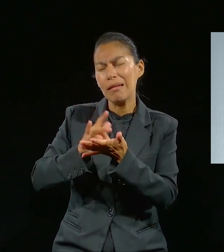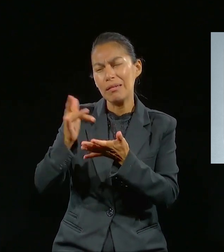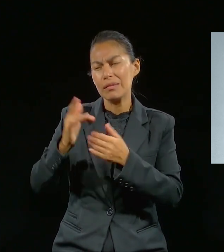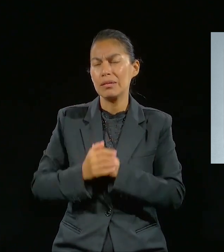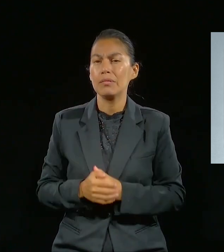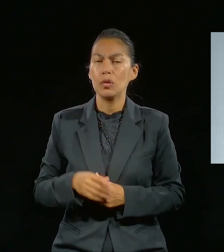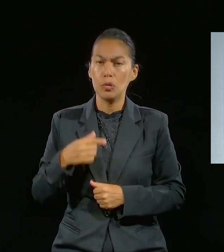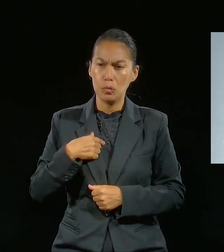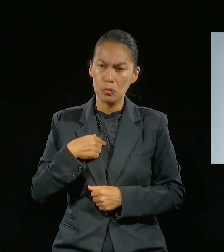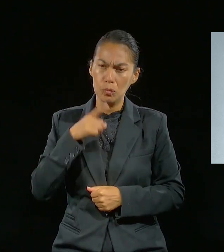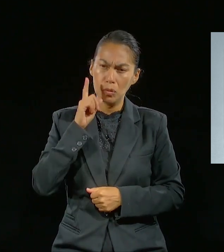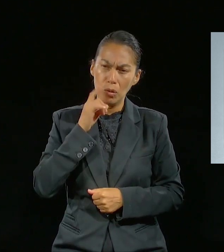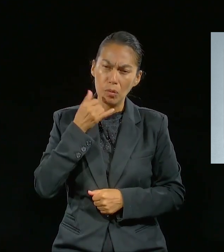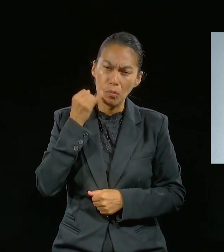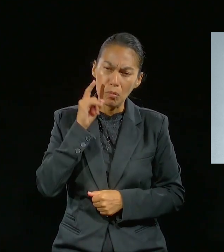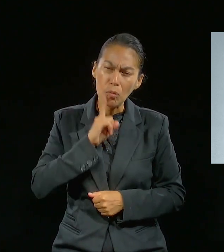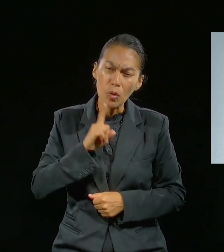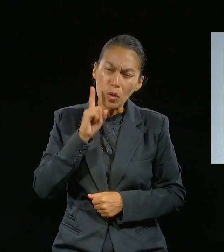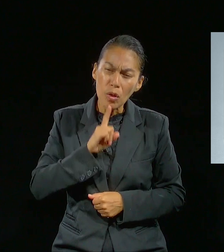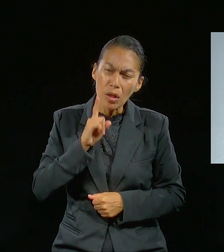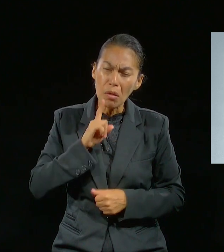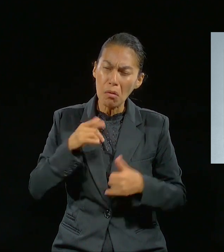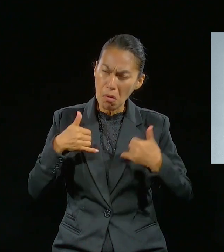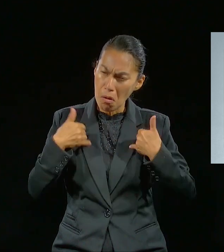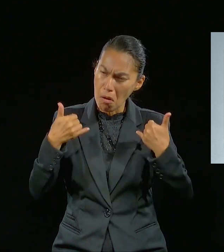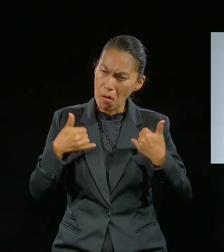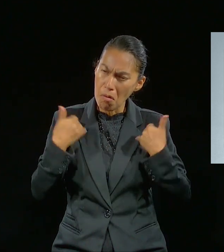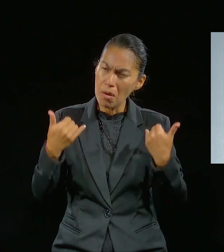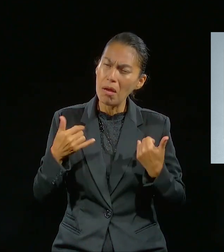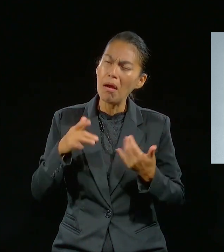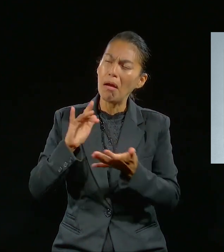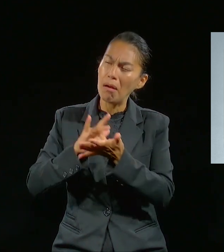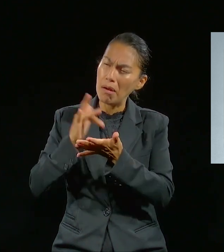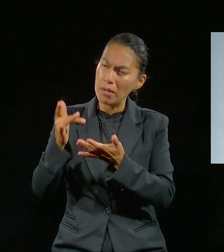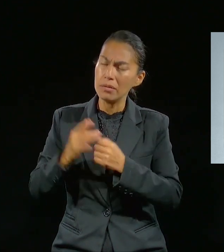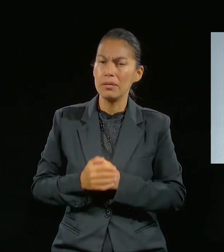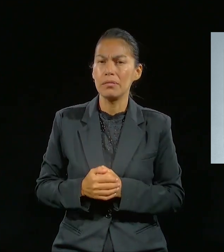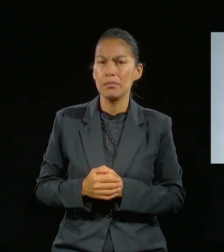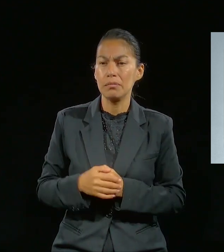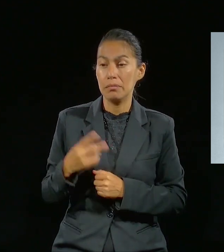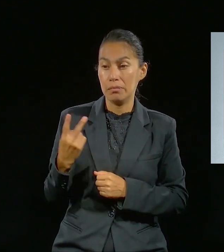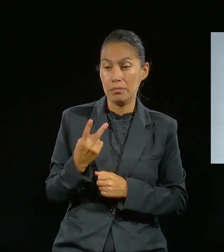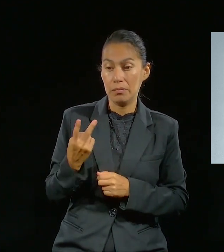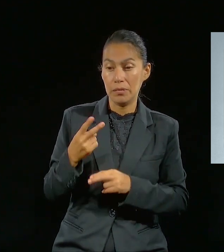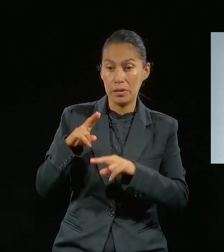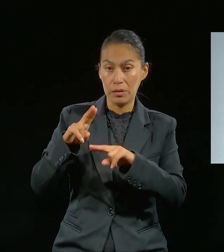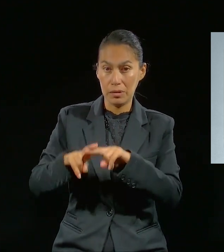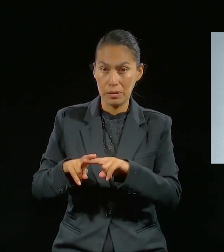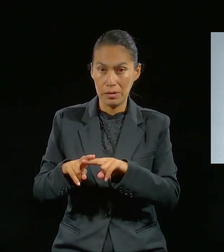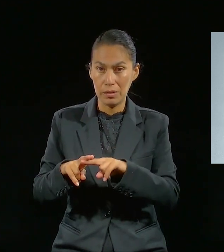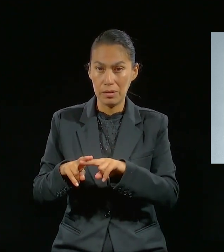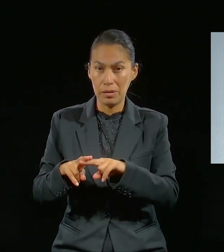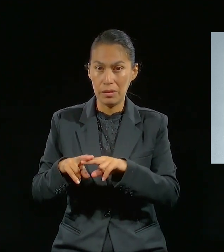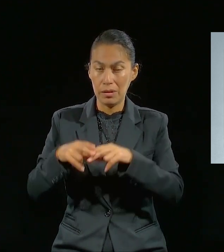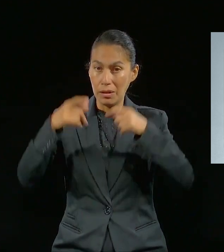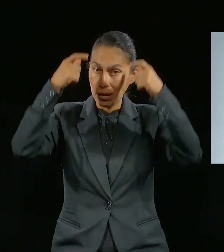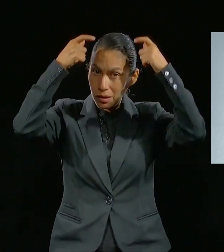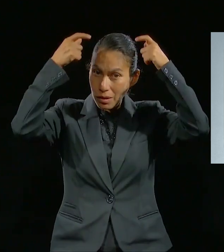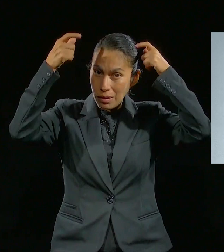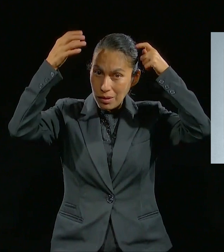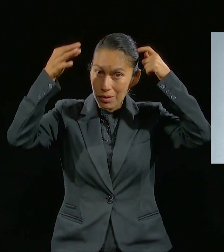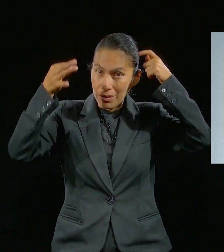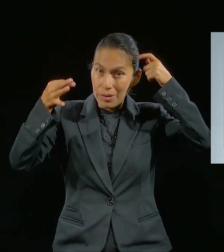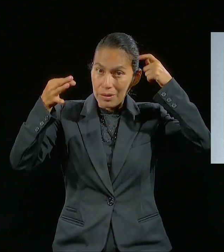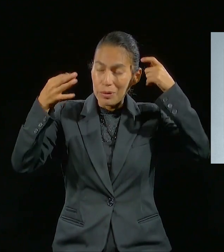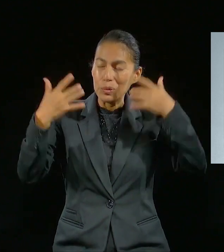yo me siento muy feliz de esta joven que se haya entendido y que yo me voy a sentar con ella, va a ser mi compañera en